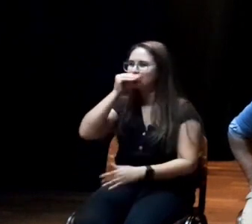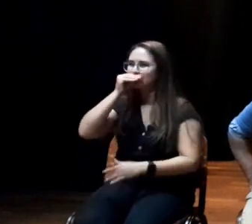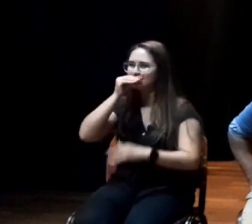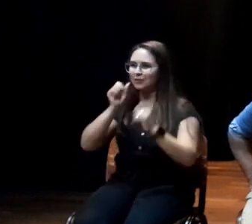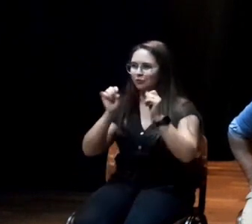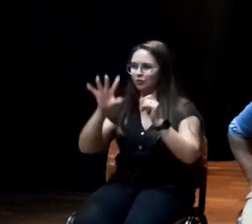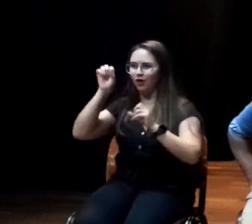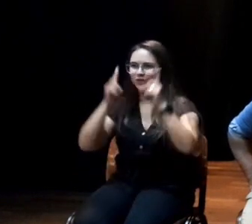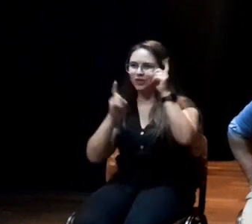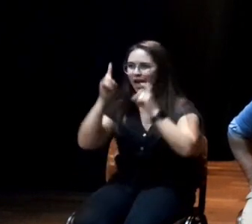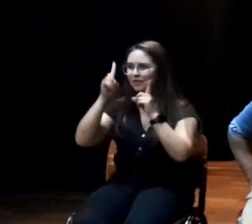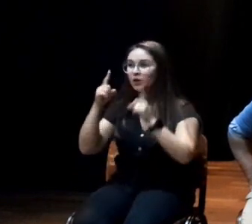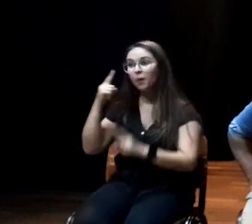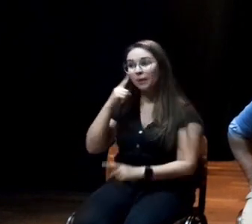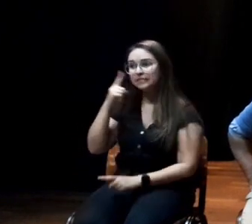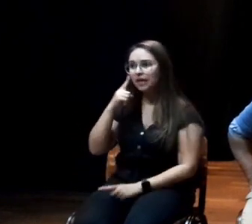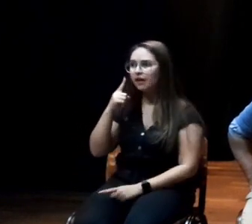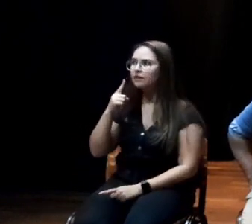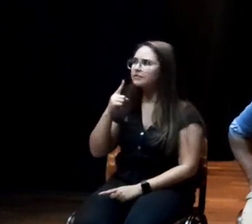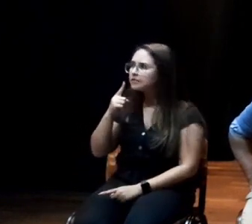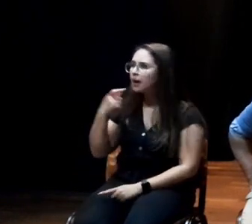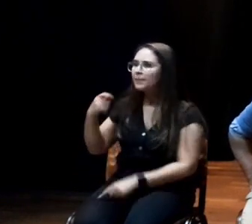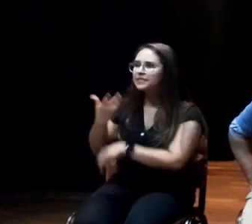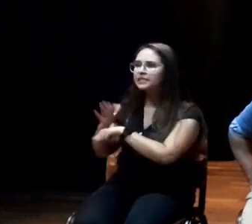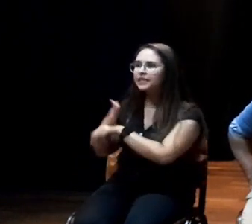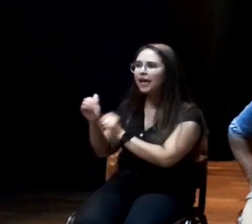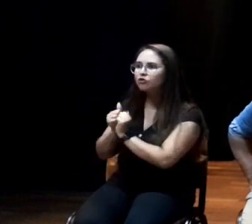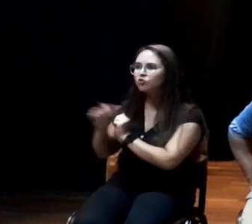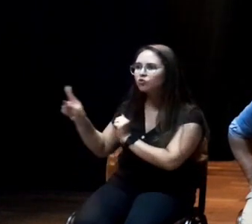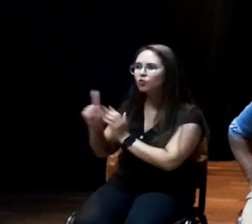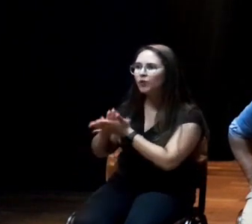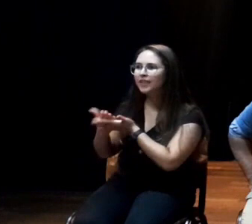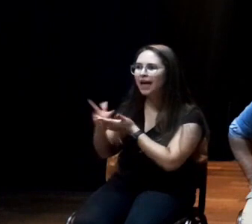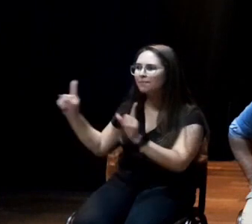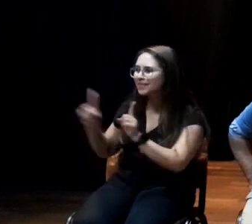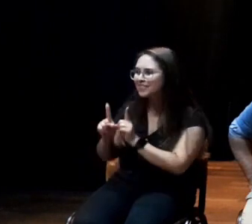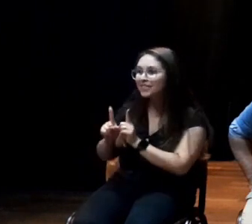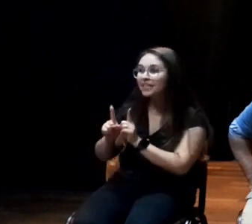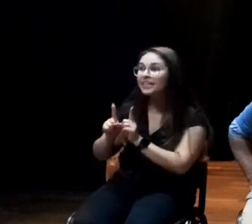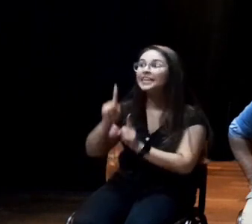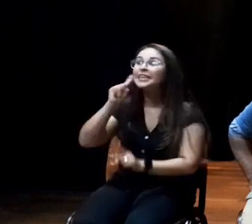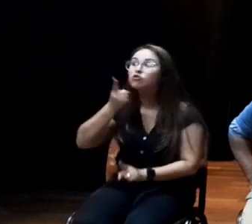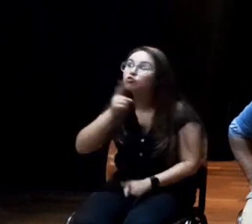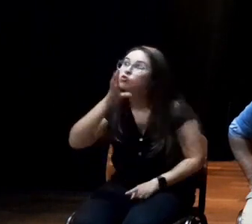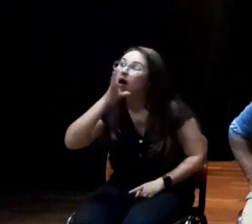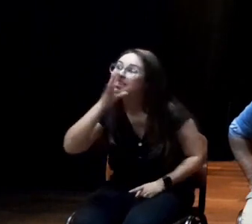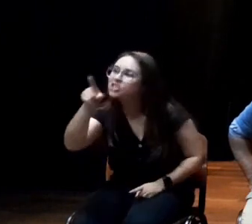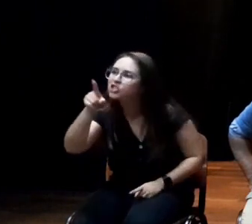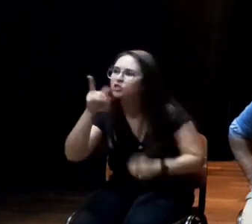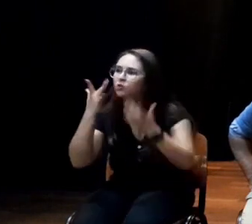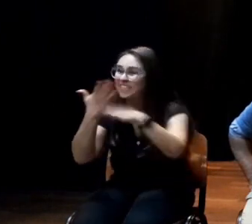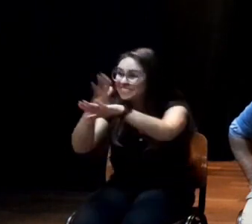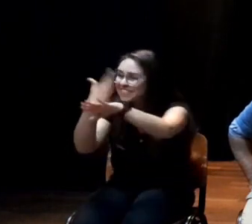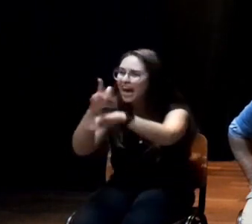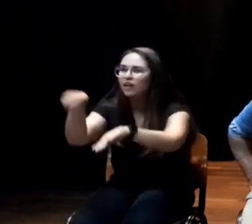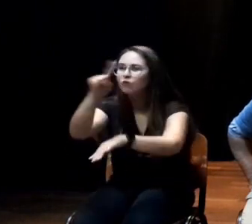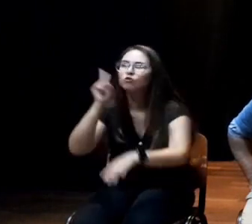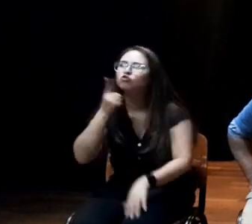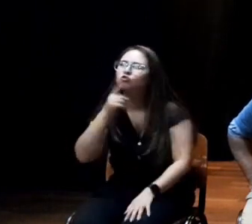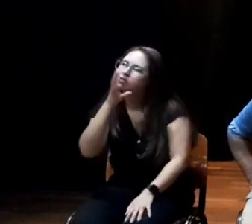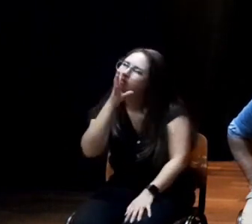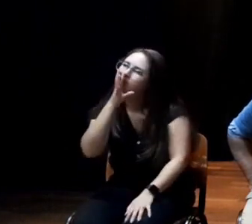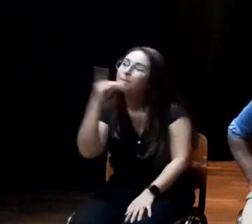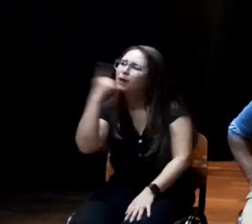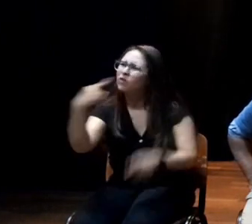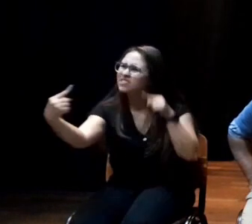caramba, temos que ensaiar com essa galera. Isso. E com pessoas surdas assistindo esse ensaio, para que a gente possa